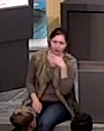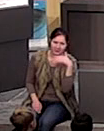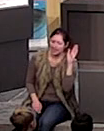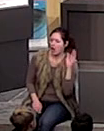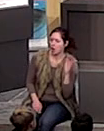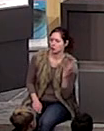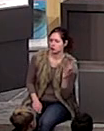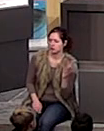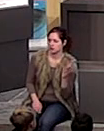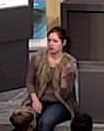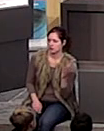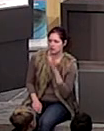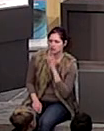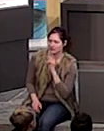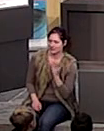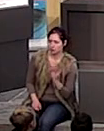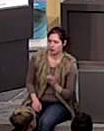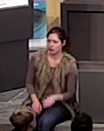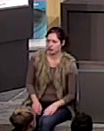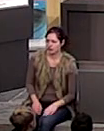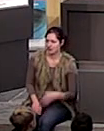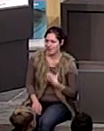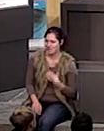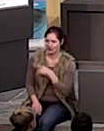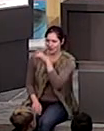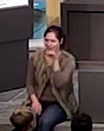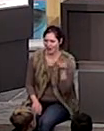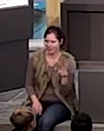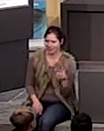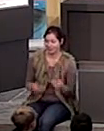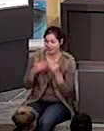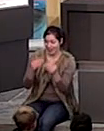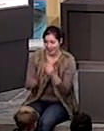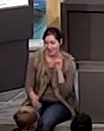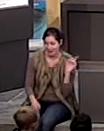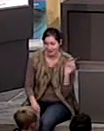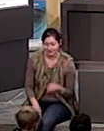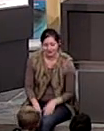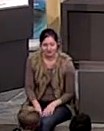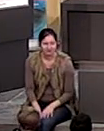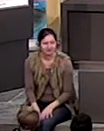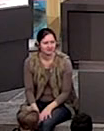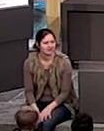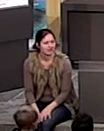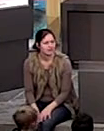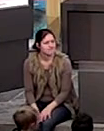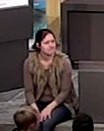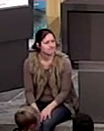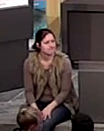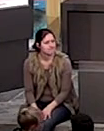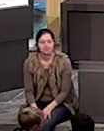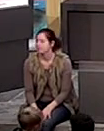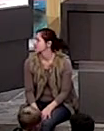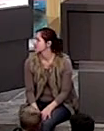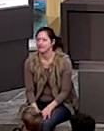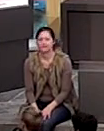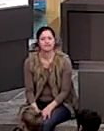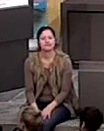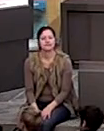voor dingen die niet nuttig zijn. Maar het duurt nog wel eventjes. Hier, we hebben achterin nog een